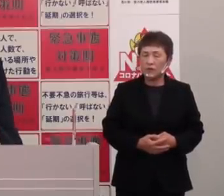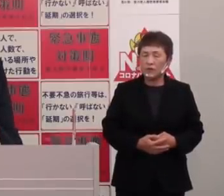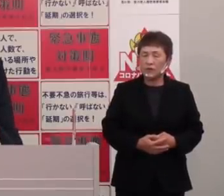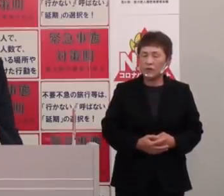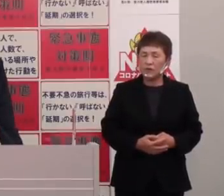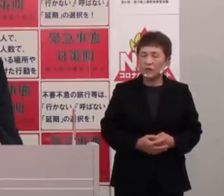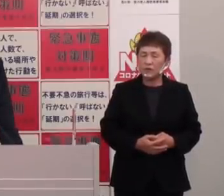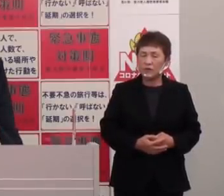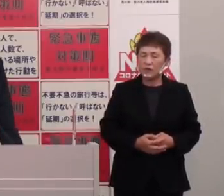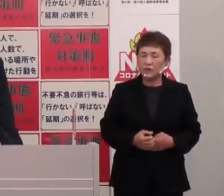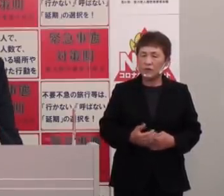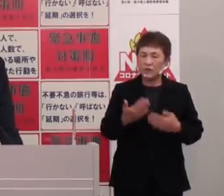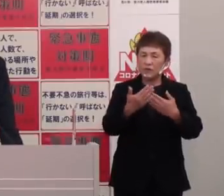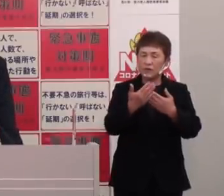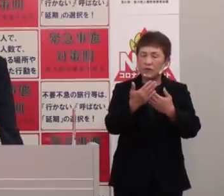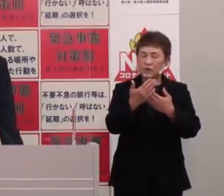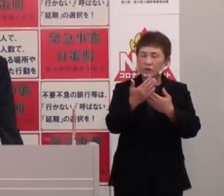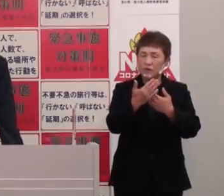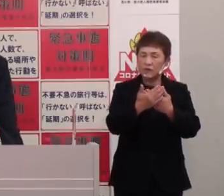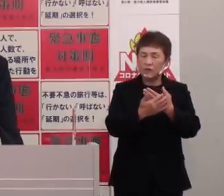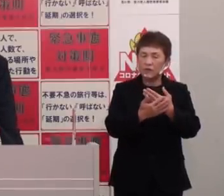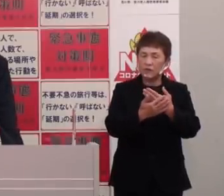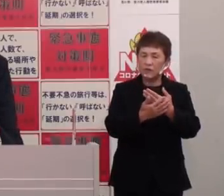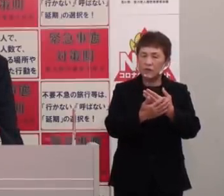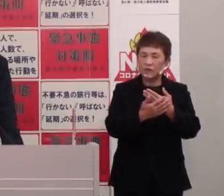宿泊療養を